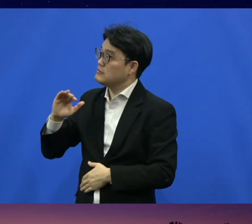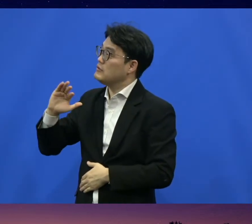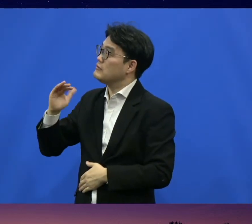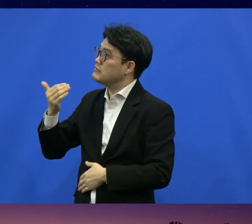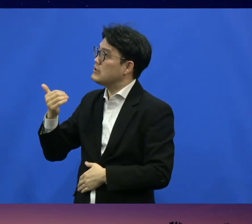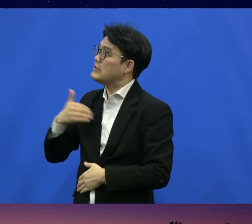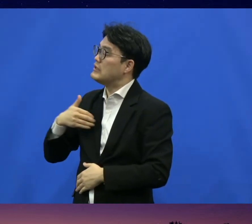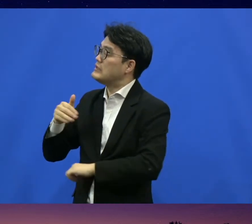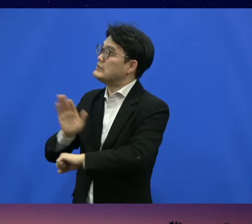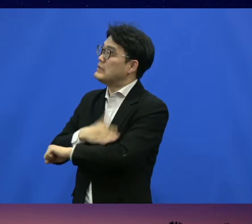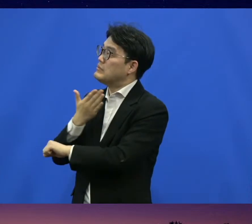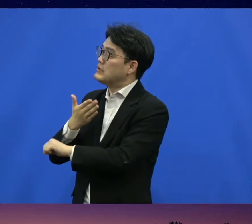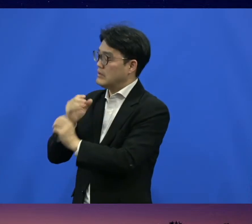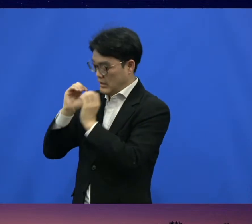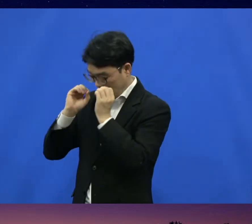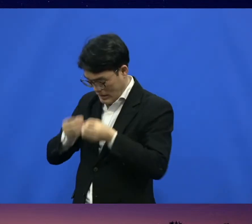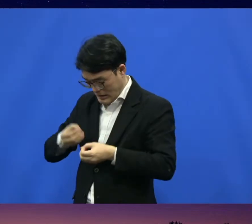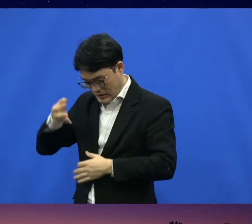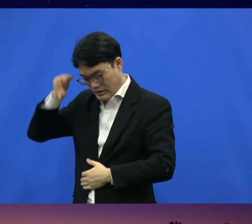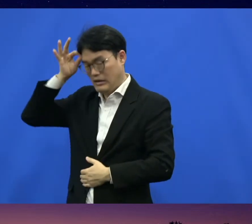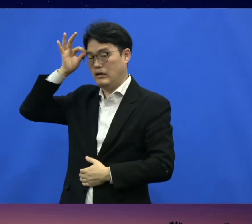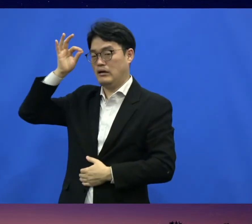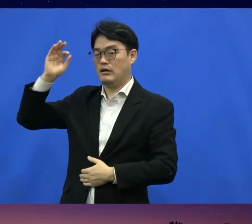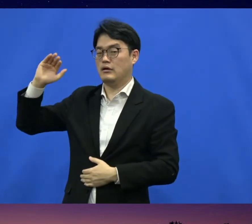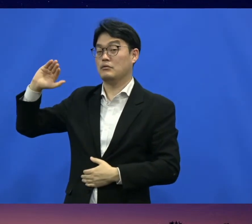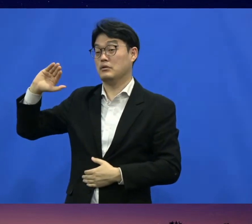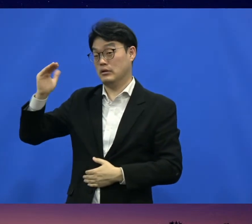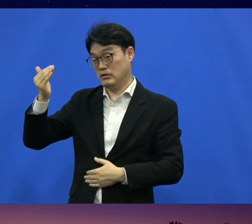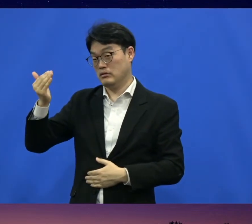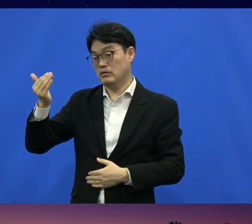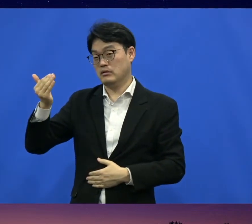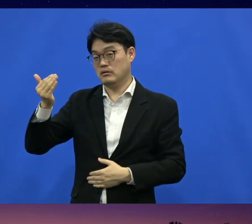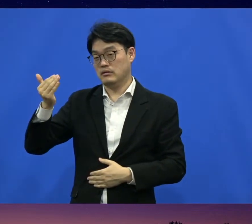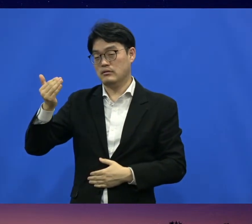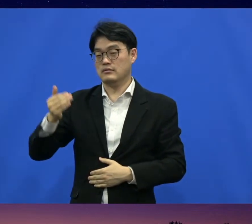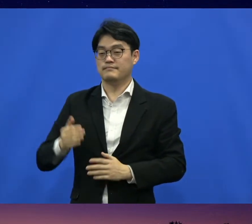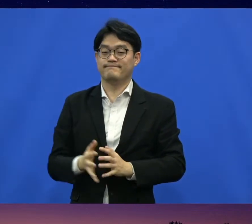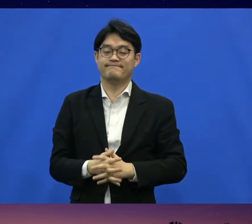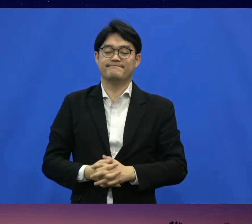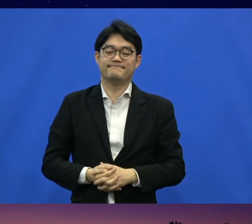일을 진행하려고 했구나, 서둘렀구나, 이걸 이제 깨달았던 거죠.